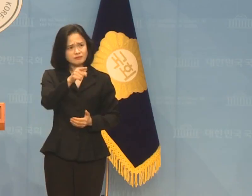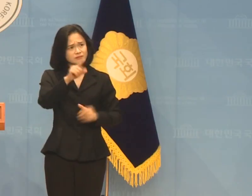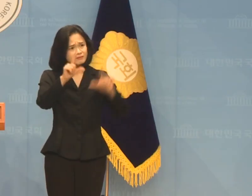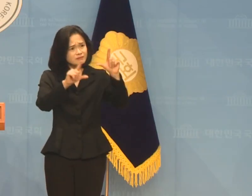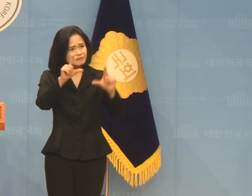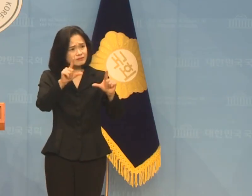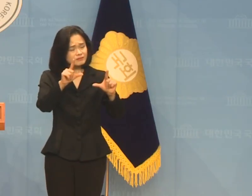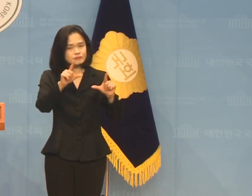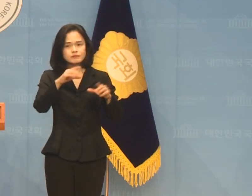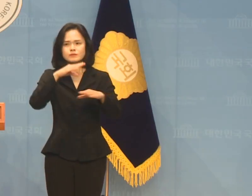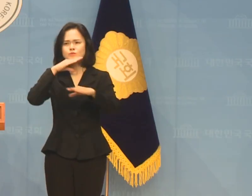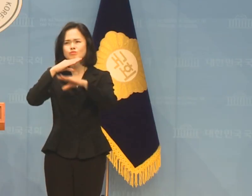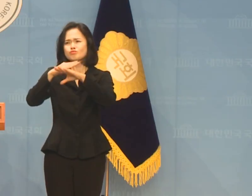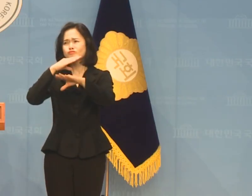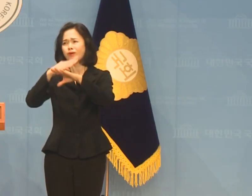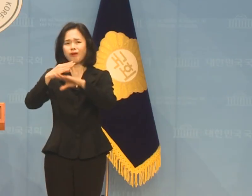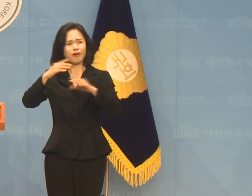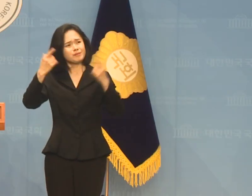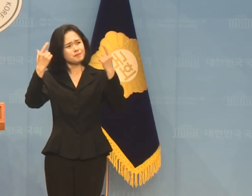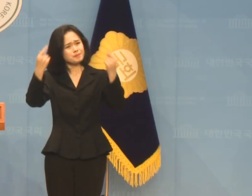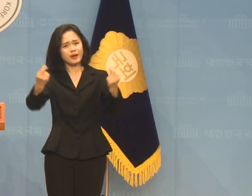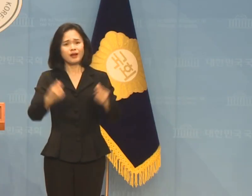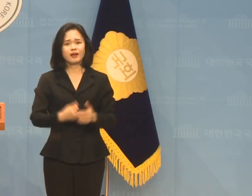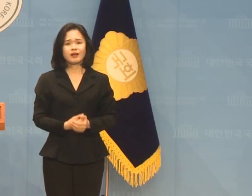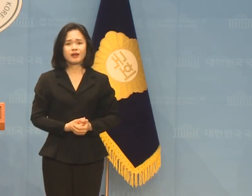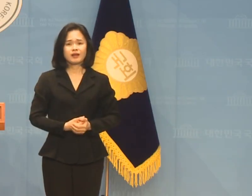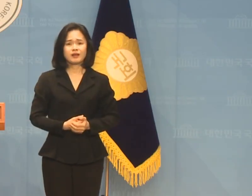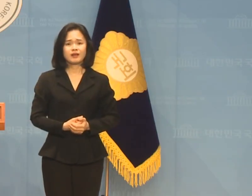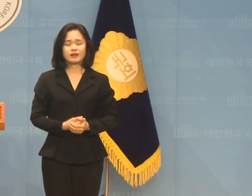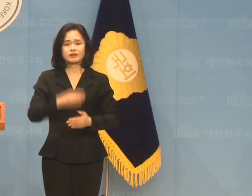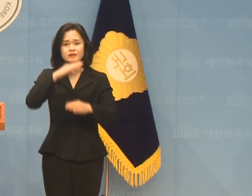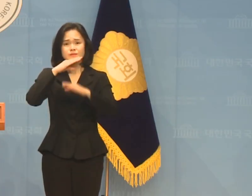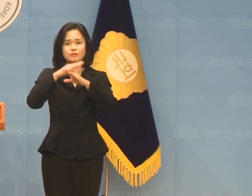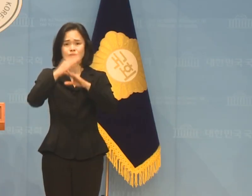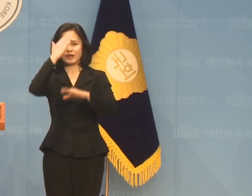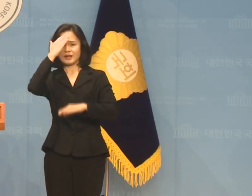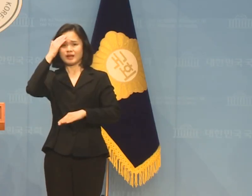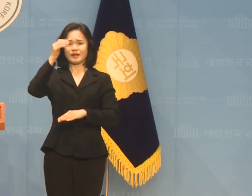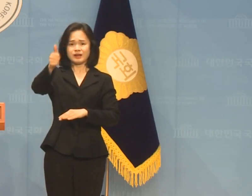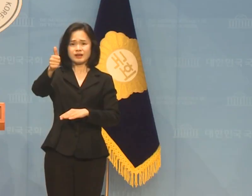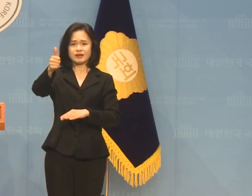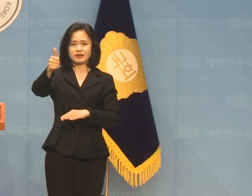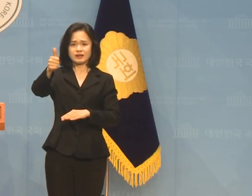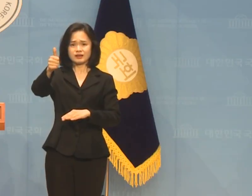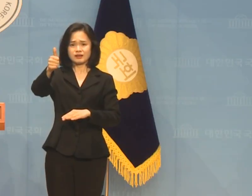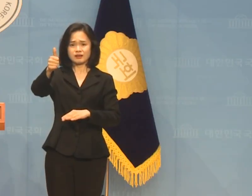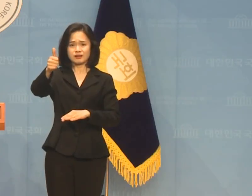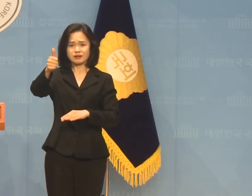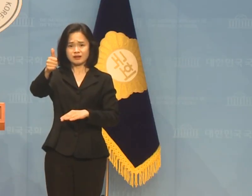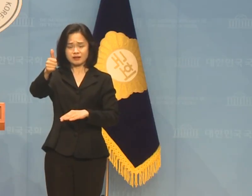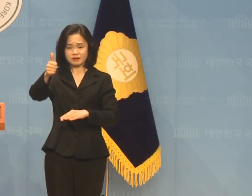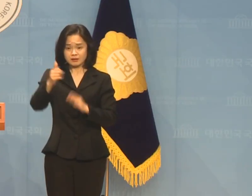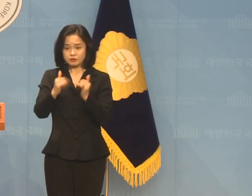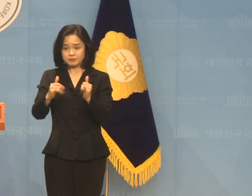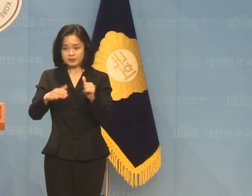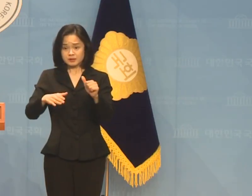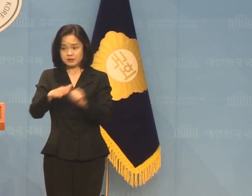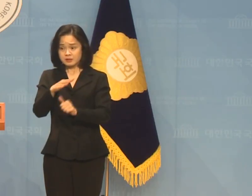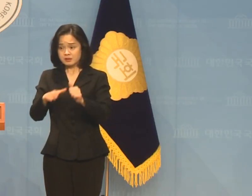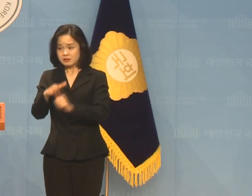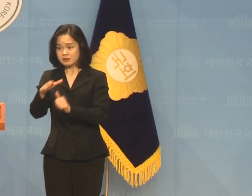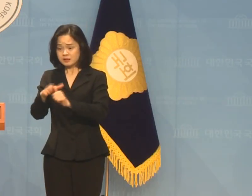아닙니까? 북한 김정은의 반동사상 문화배격법과 뭐가